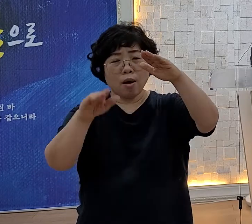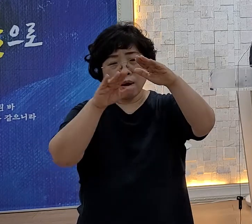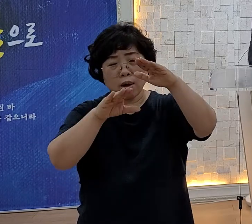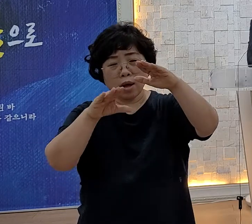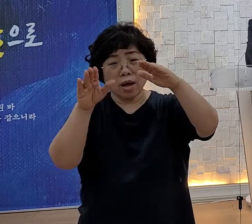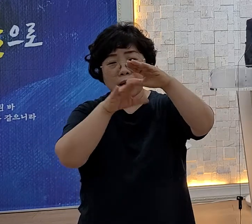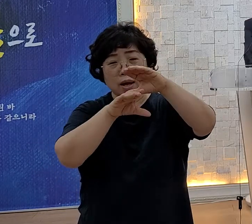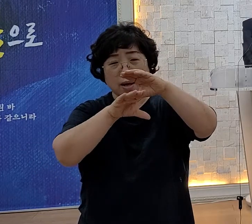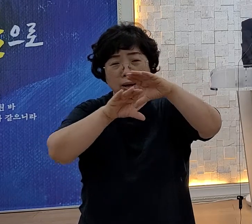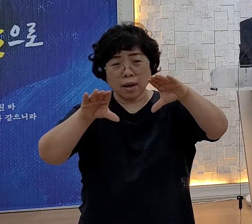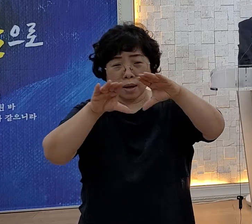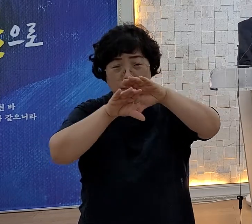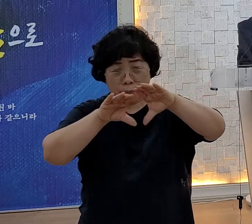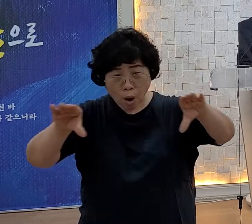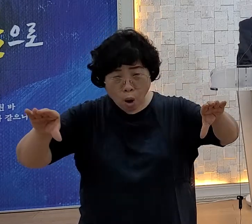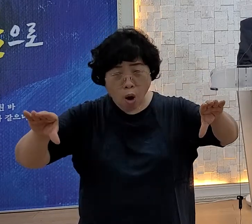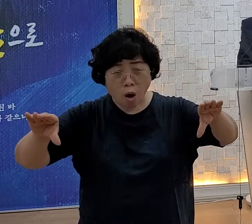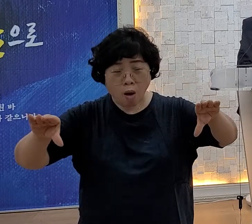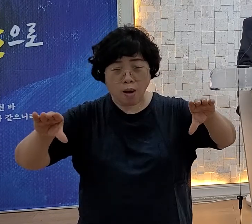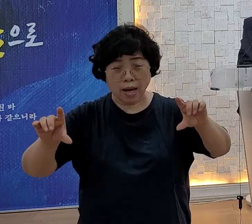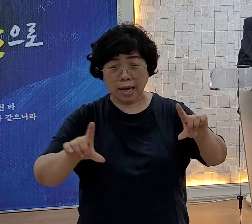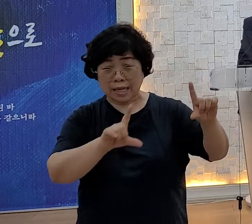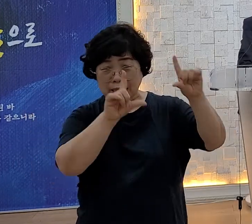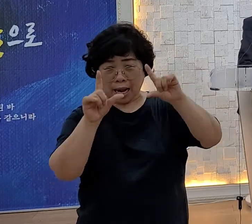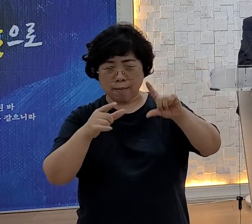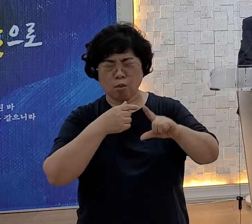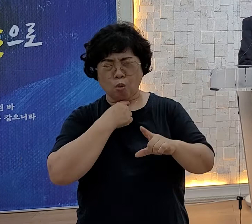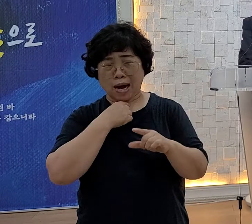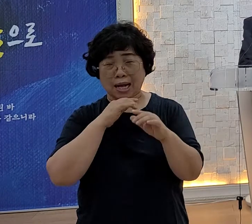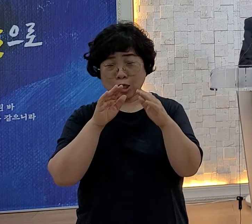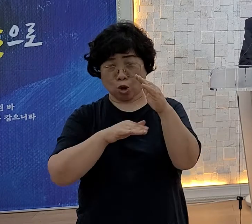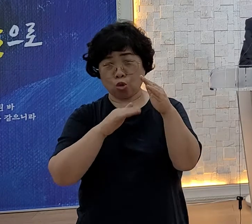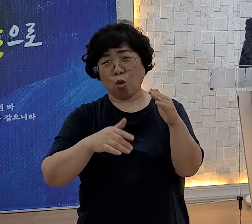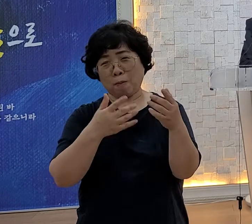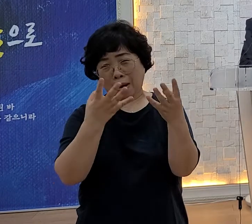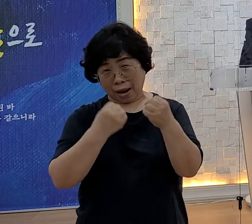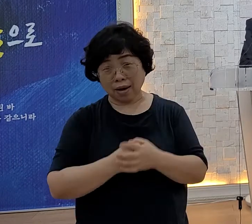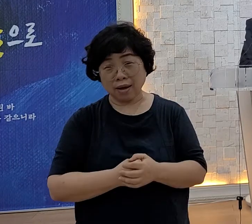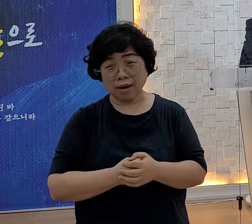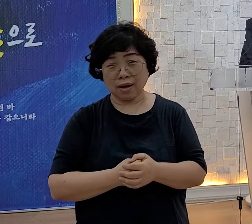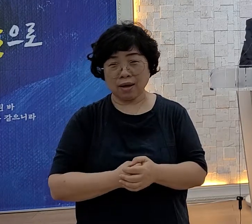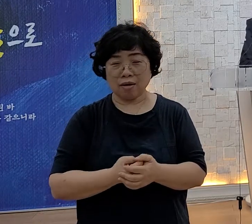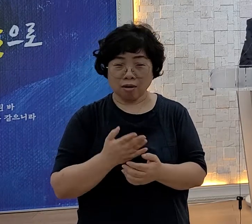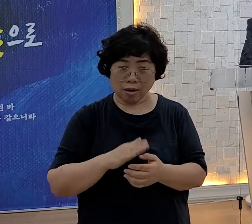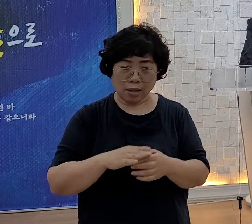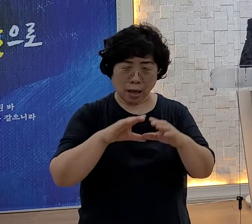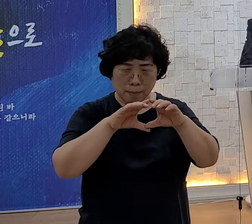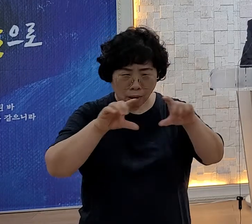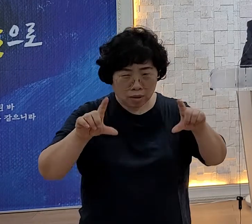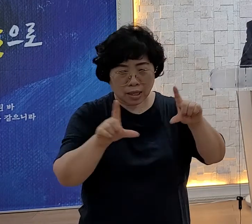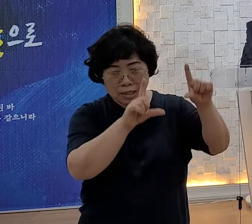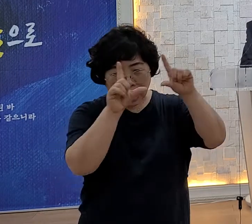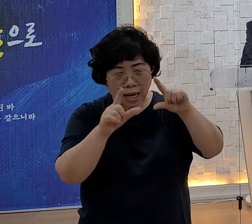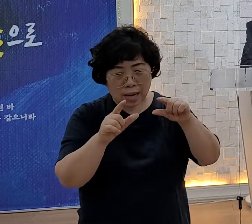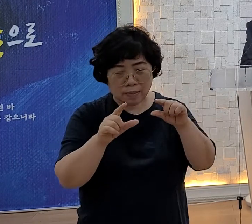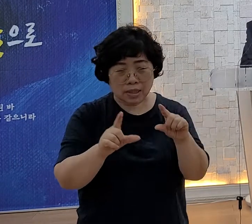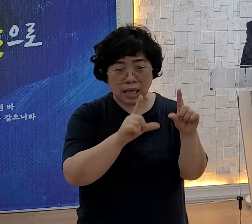하고 그냥 평탄하게 산 분들도 많이 계십니다. 그래서 그런 사람들은 하나님께 복받은 사람이라 생각합니다.